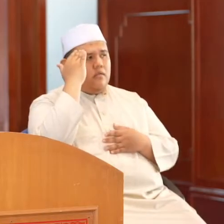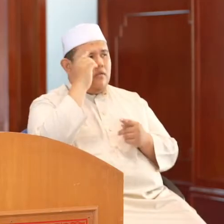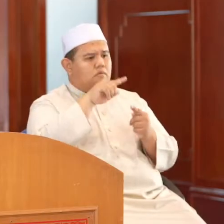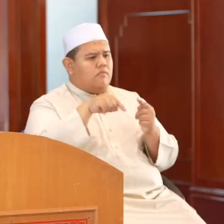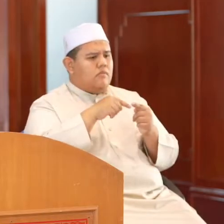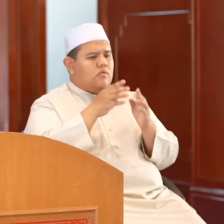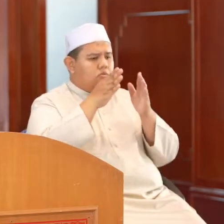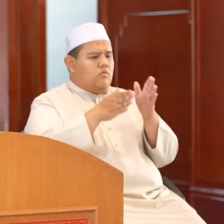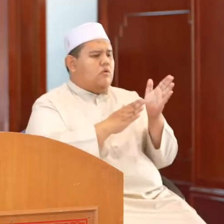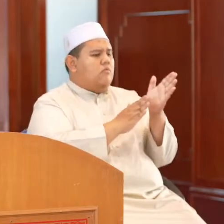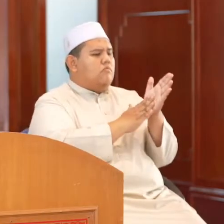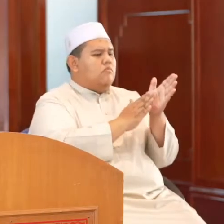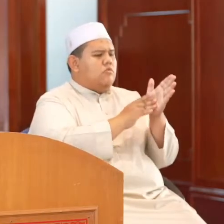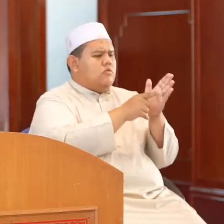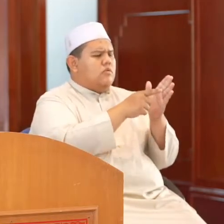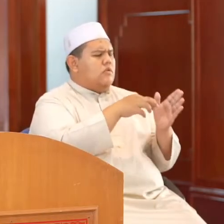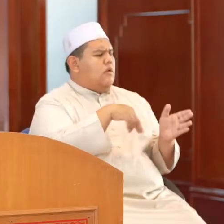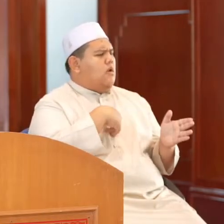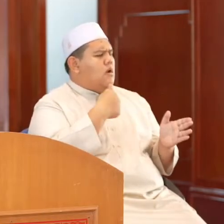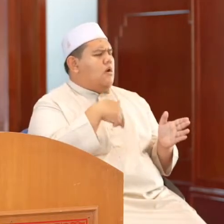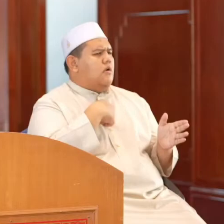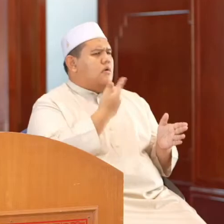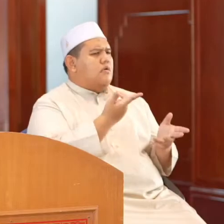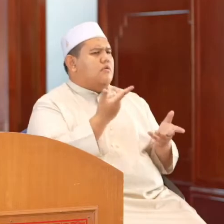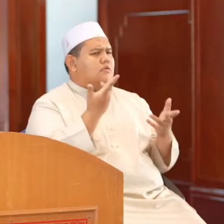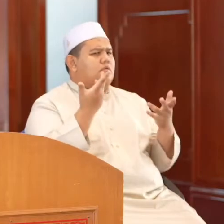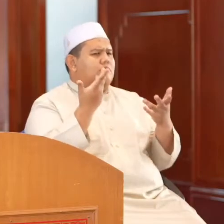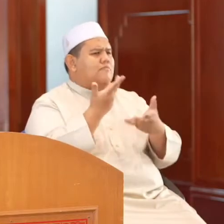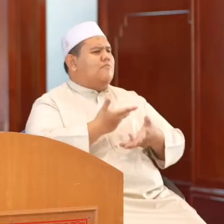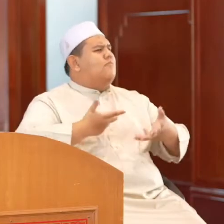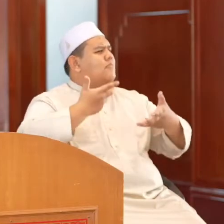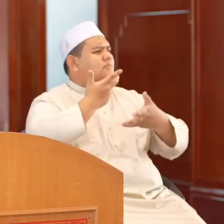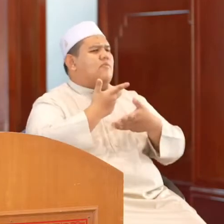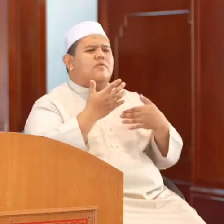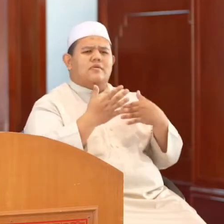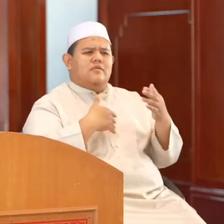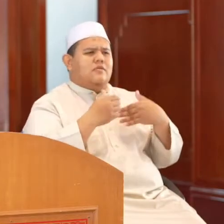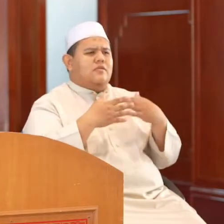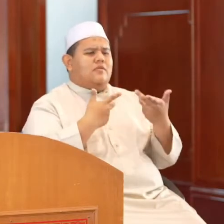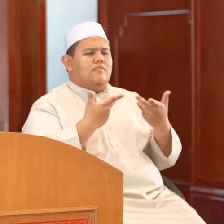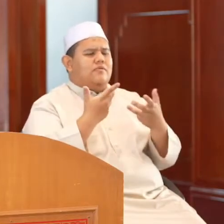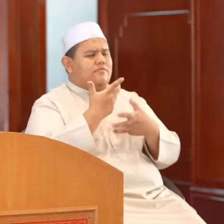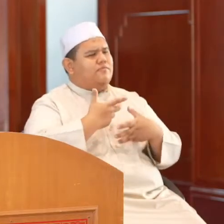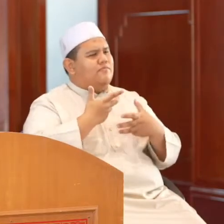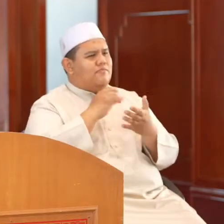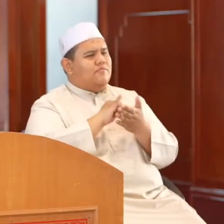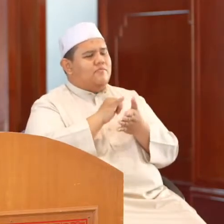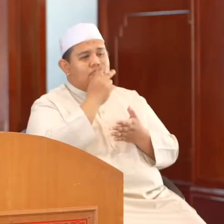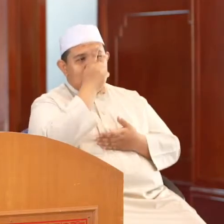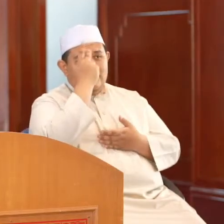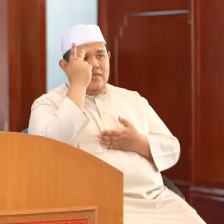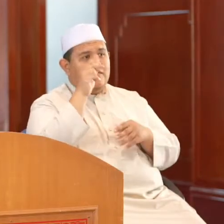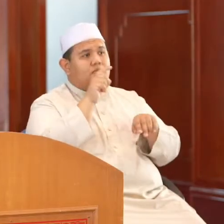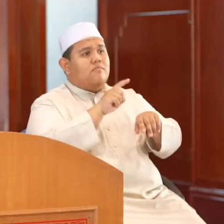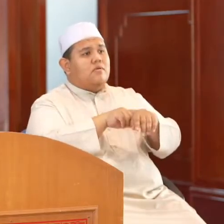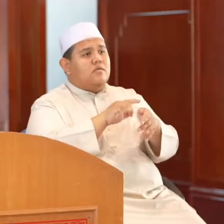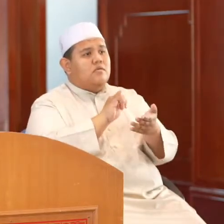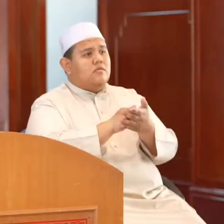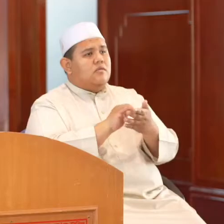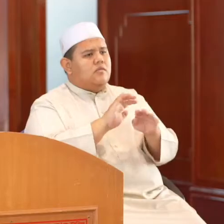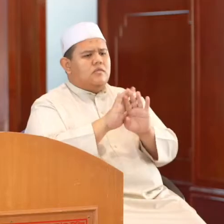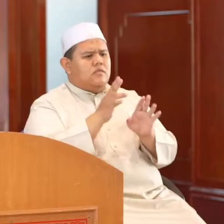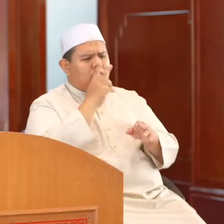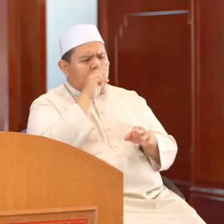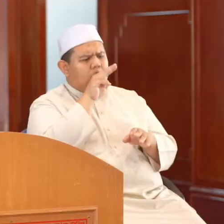dipuji dia merasa gembira, tak ada masalah, suka. Kerana pada masa itu dia tak